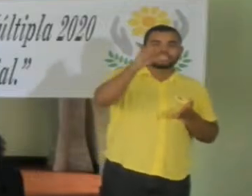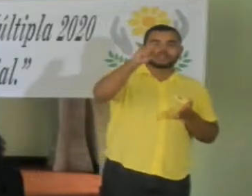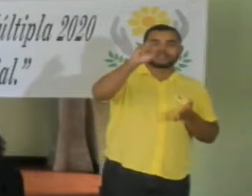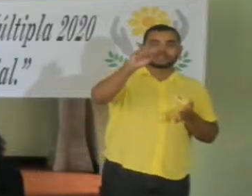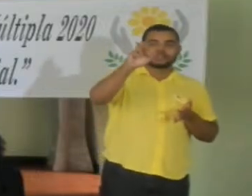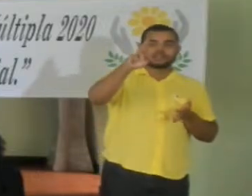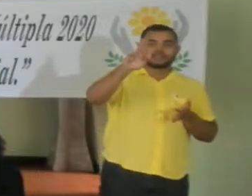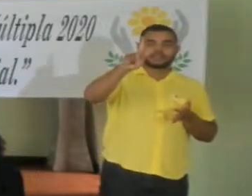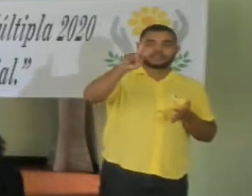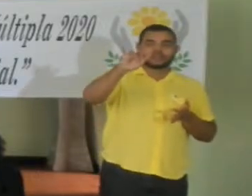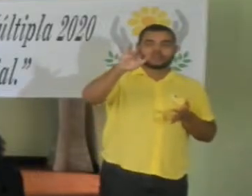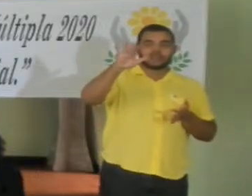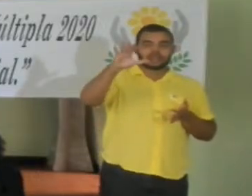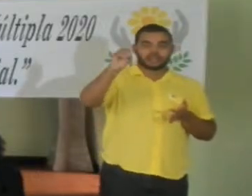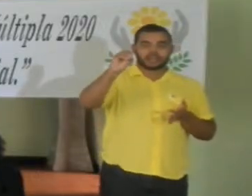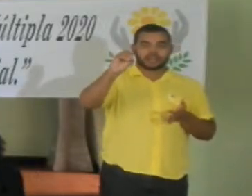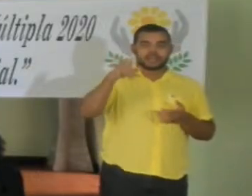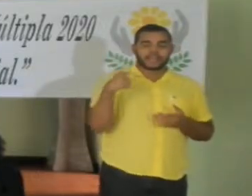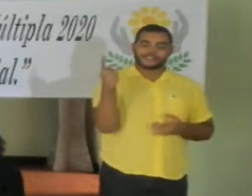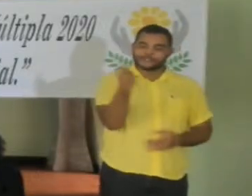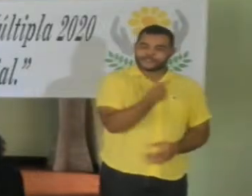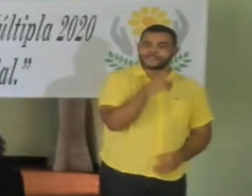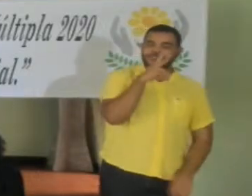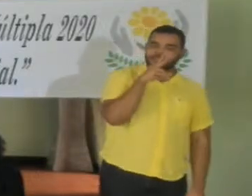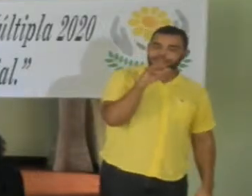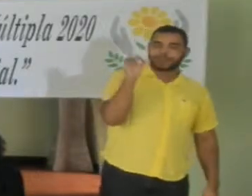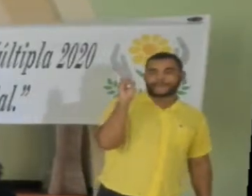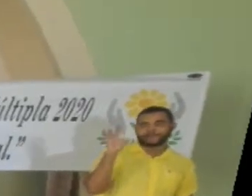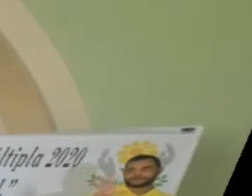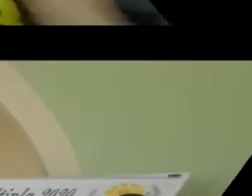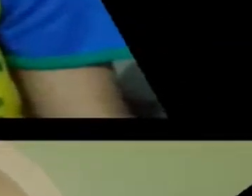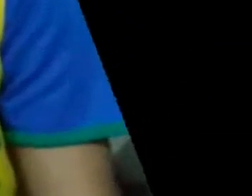Cursino. A gente vai embora.